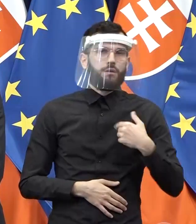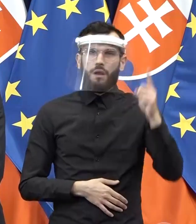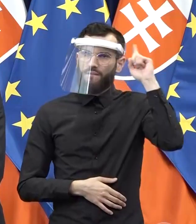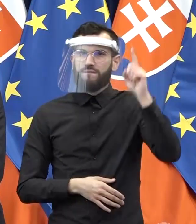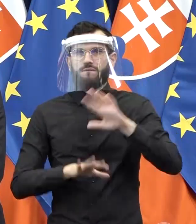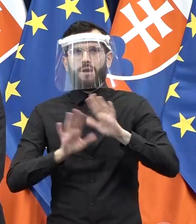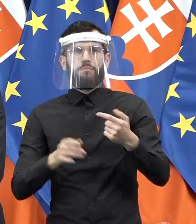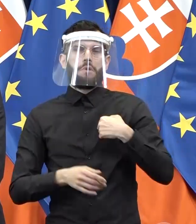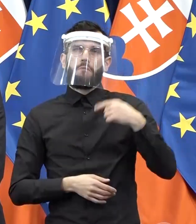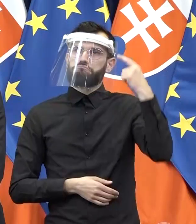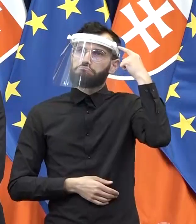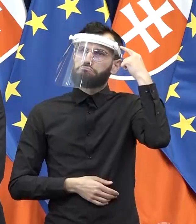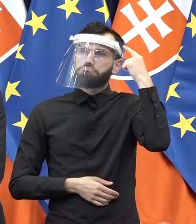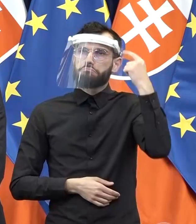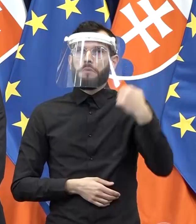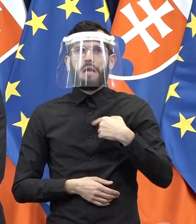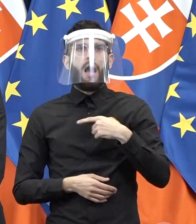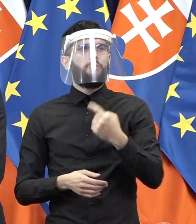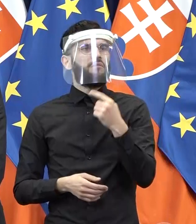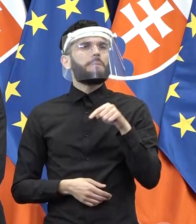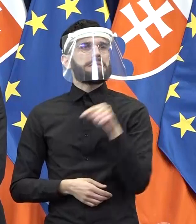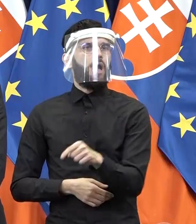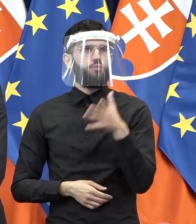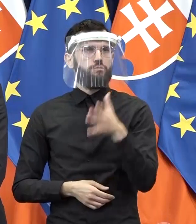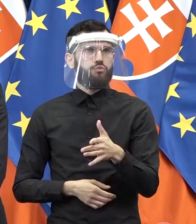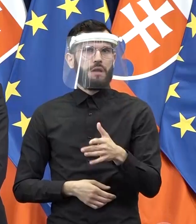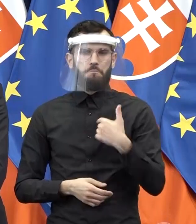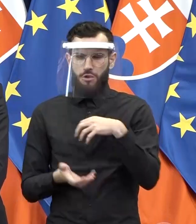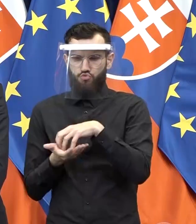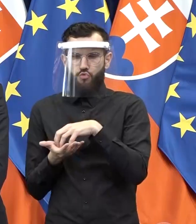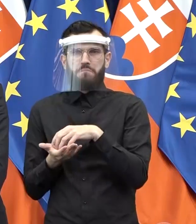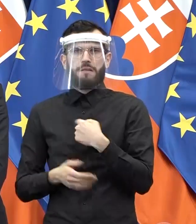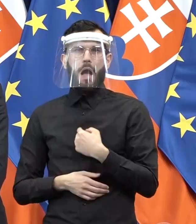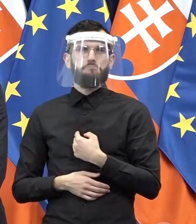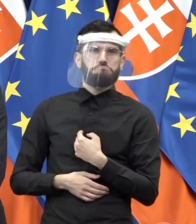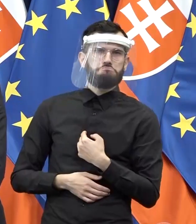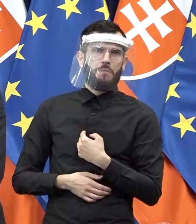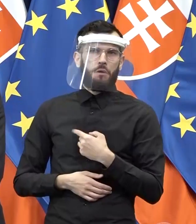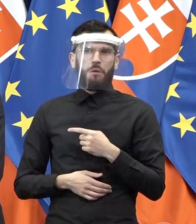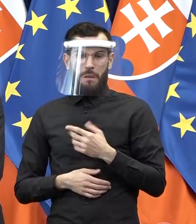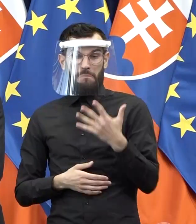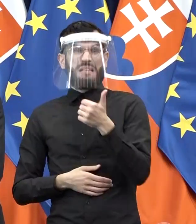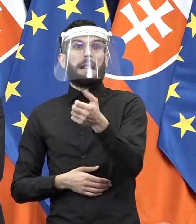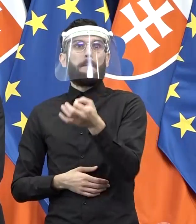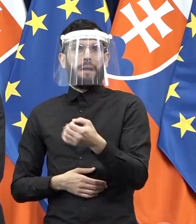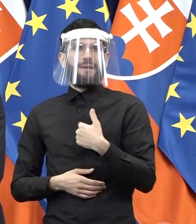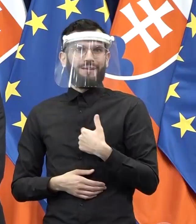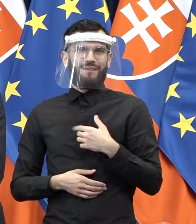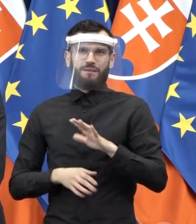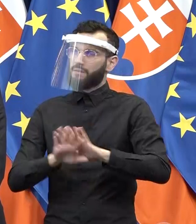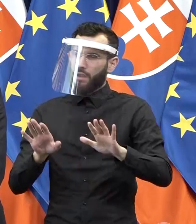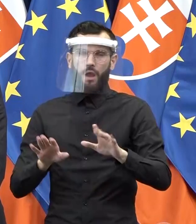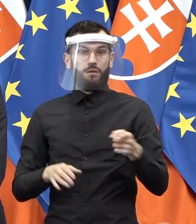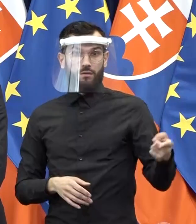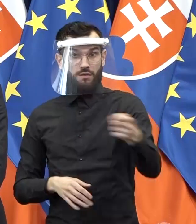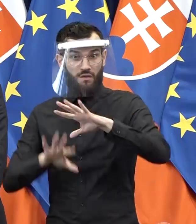a niečo si tam pretlačiť, že nejaká malá skupina, alebo že česná väčšina boli za všetky opatrenia prijaté